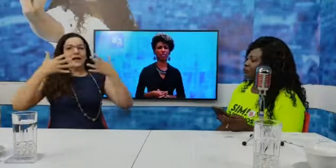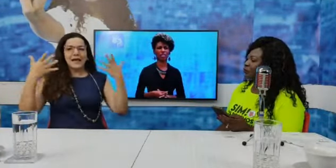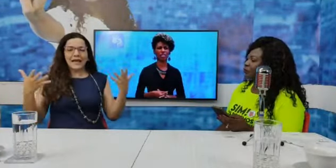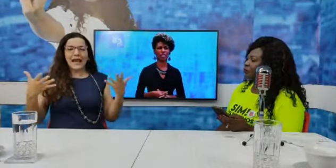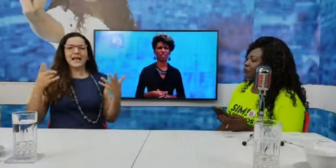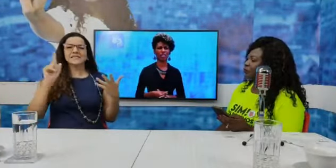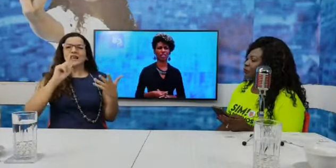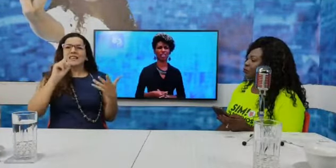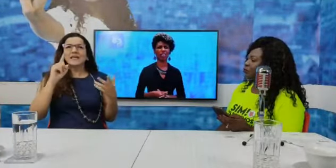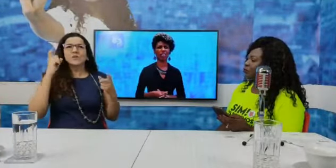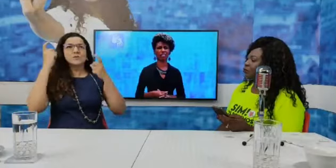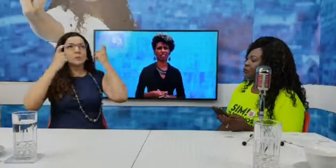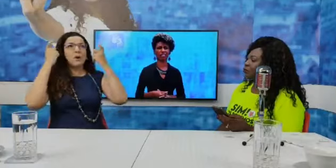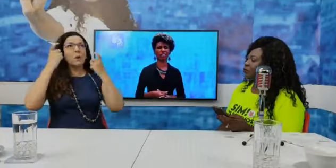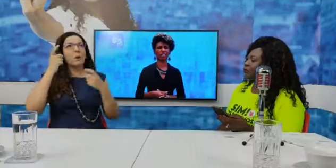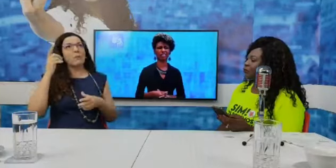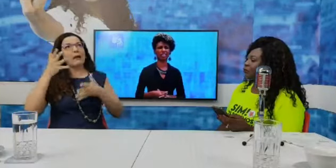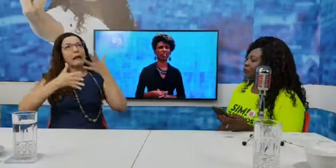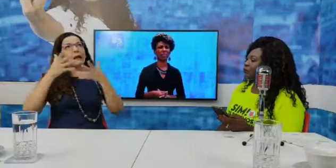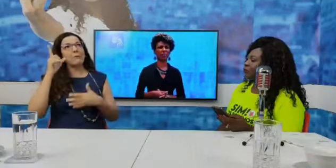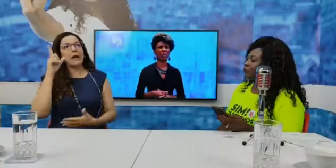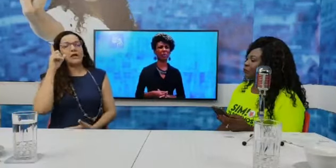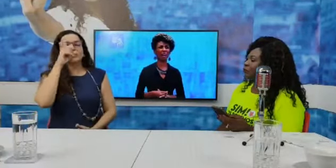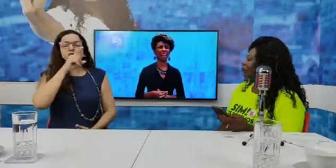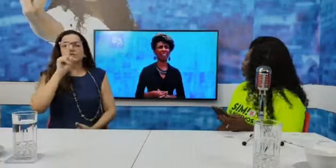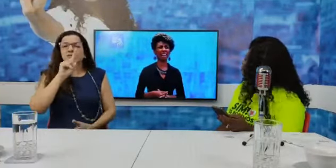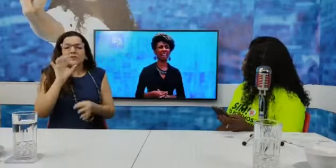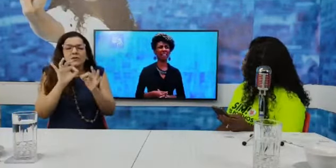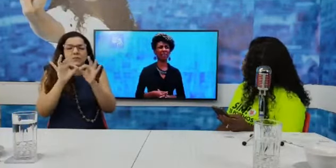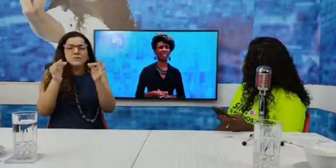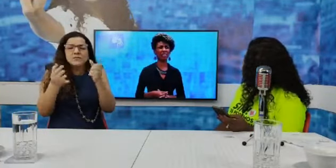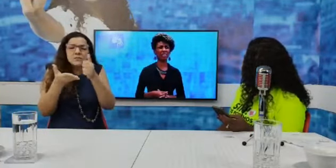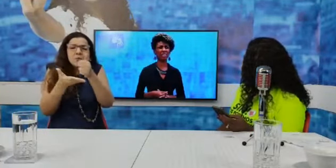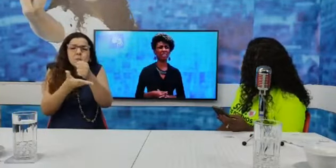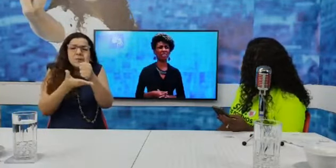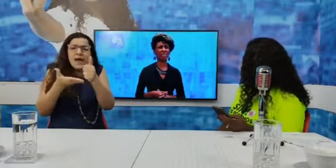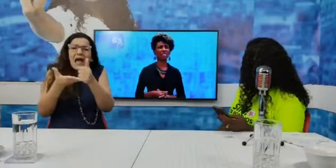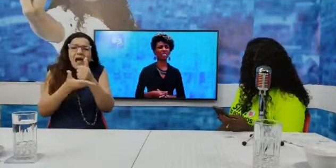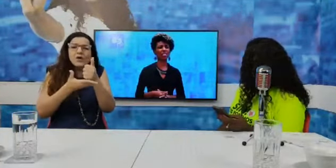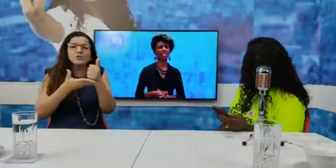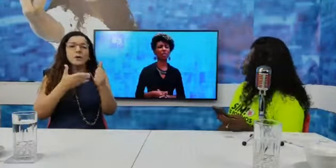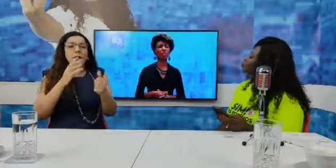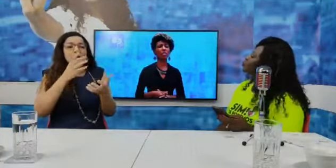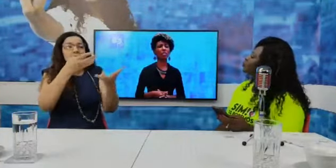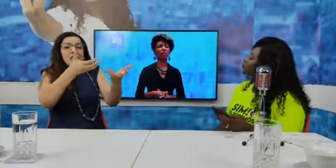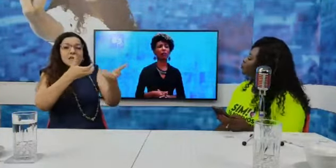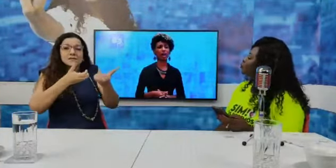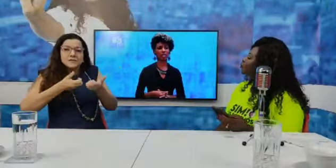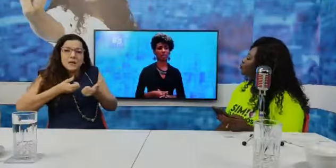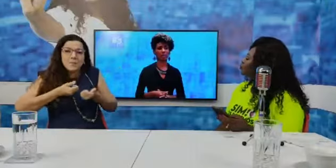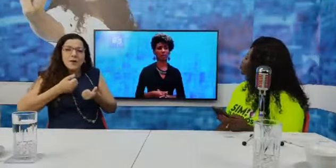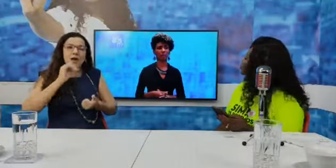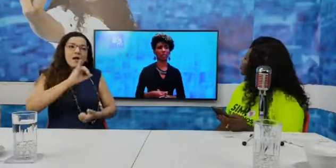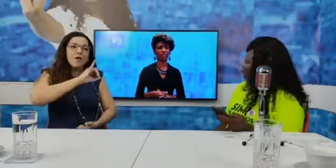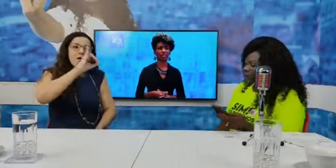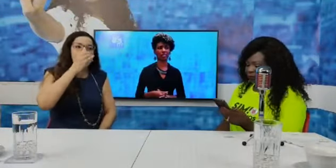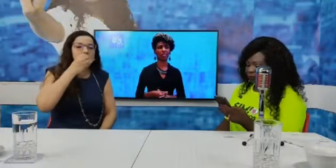favor, gente. Não fiquem preocupados. Ah, Libras é difícil. Não é assim, comecem com o